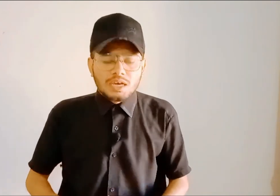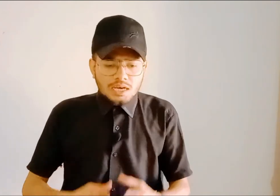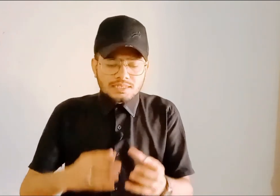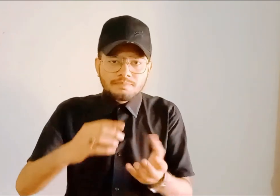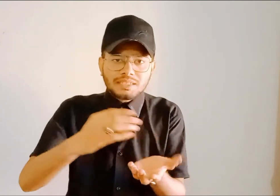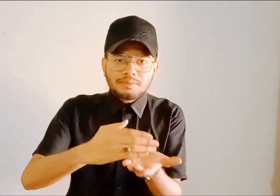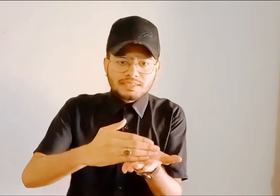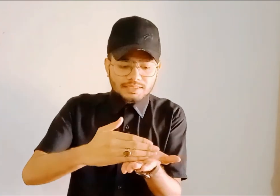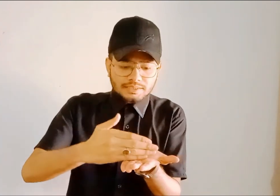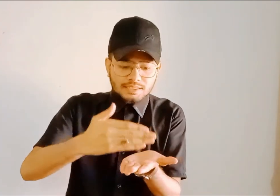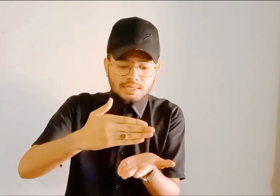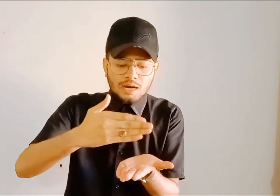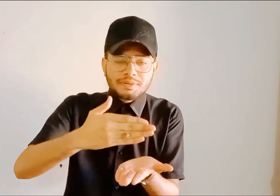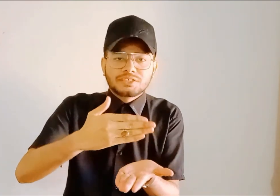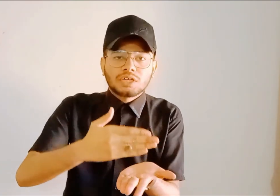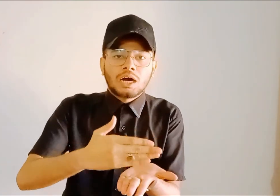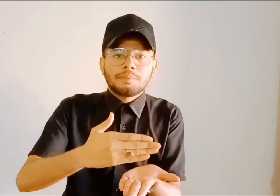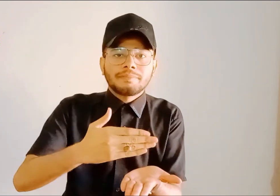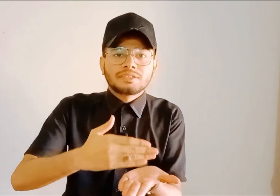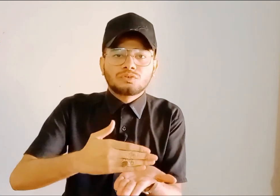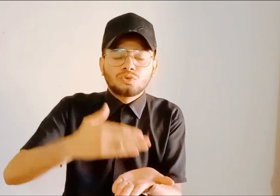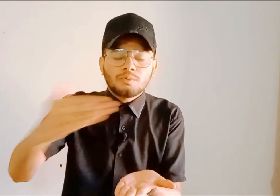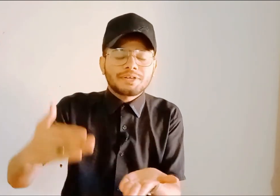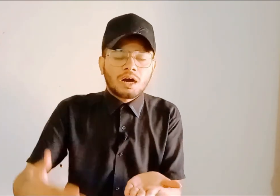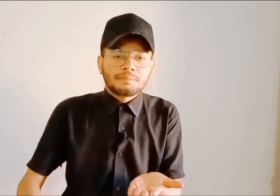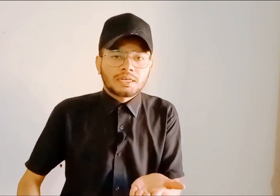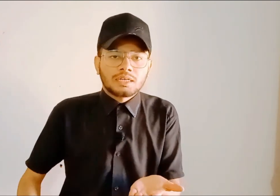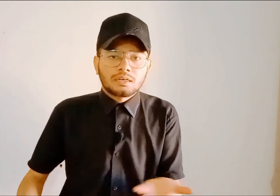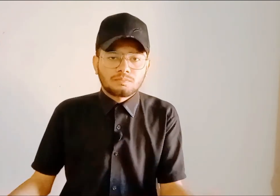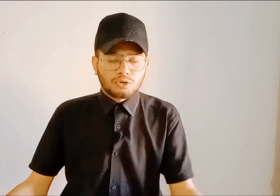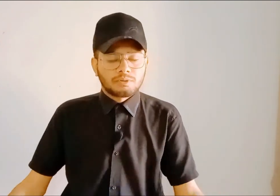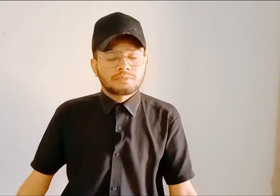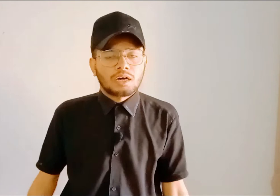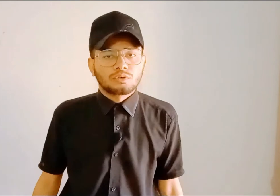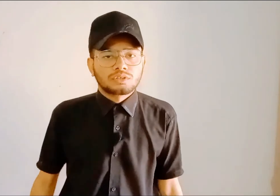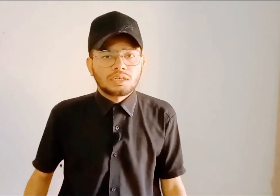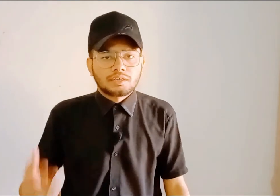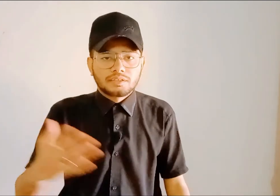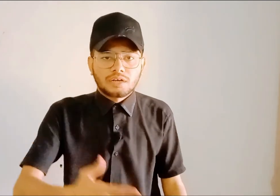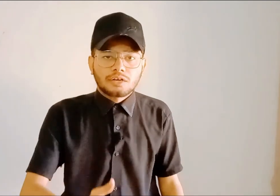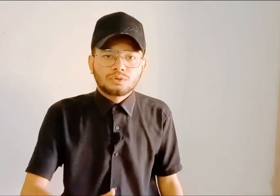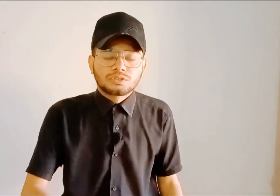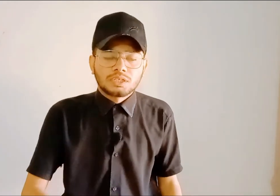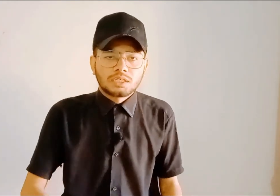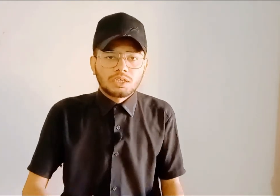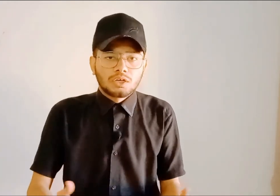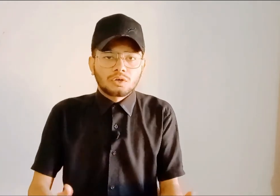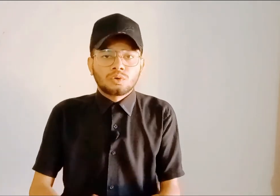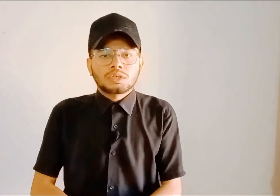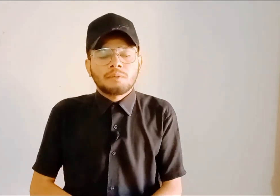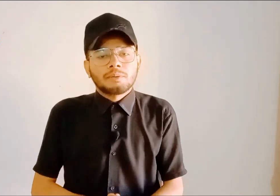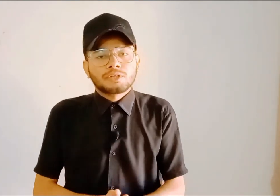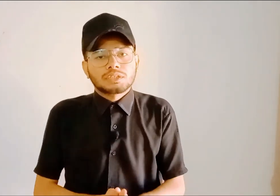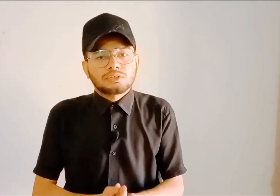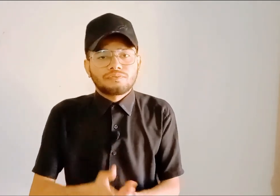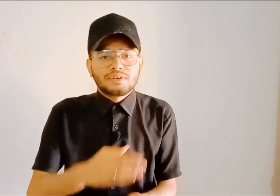बस मादत देखिए आप जहां पर भी वह भी काम करना प्रॉब्लम बेरोजगारी होती है उक्त व्यक्ति ने जिसने